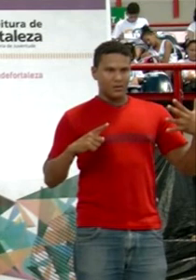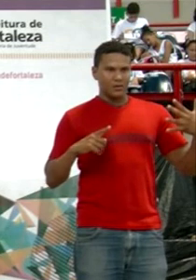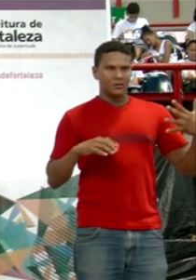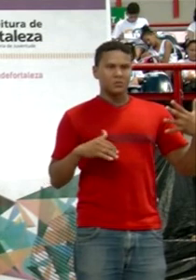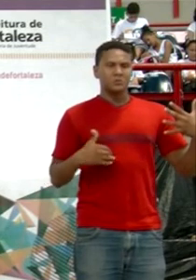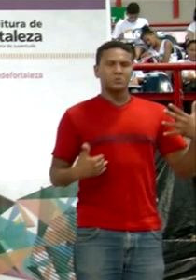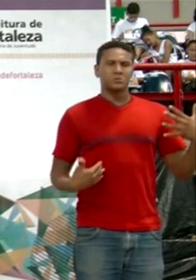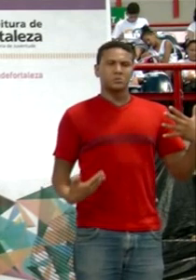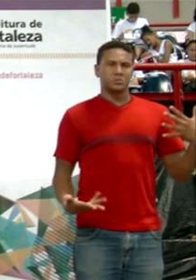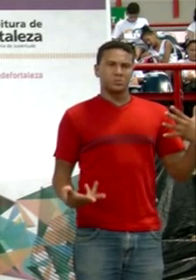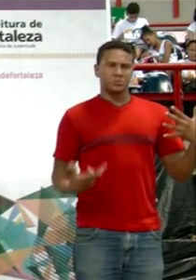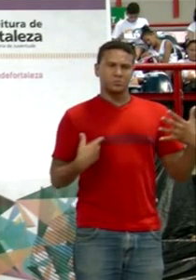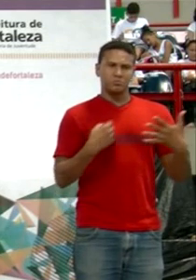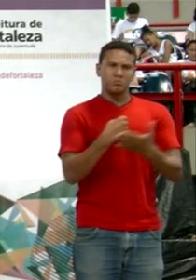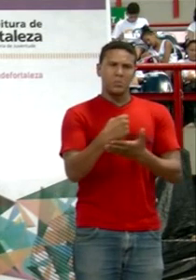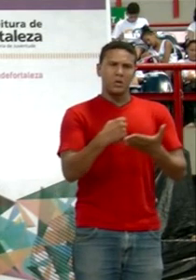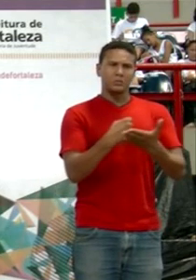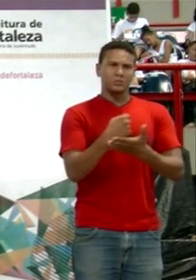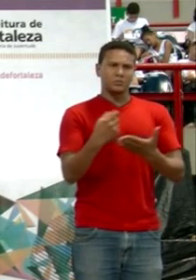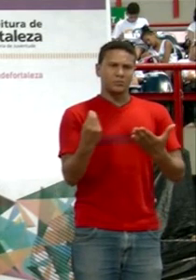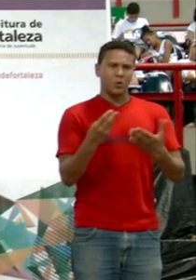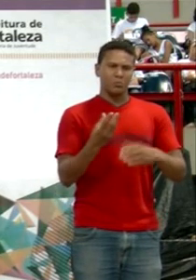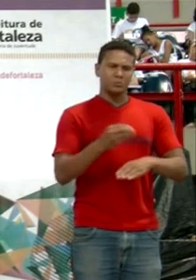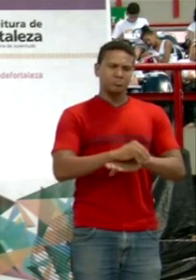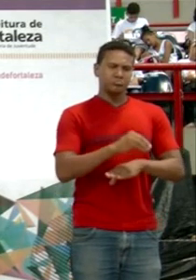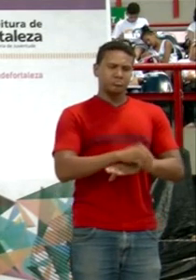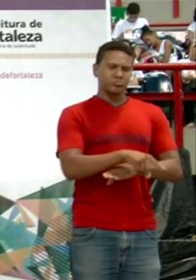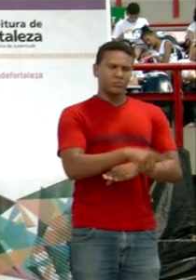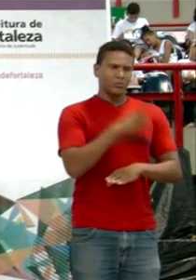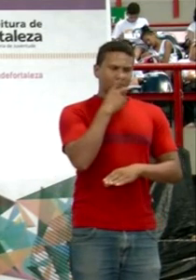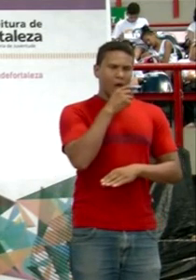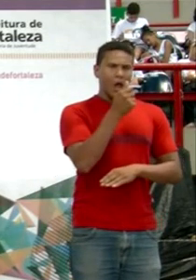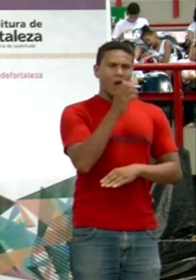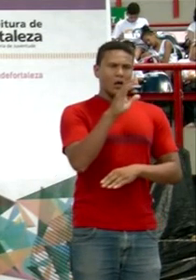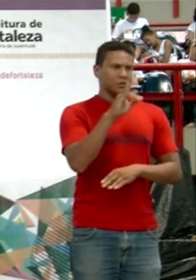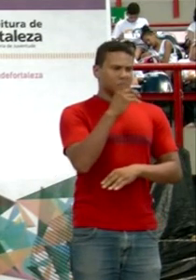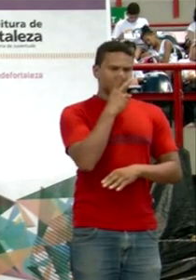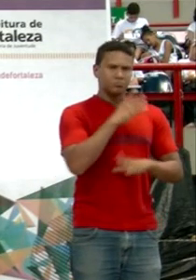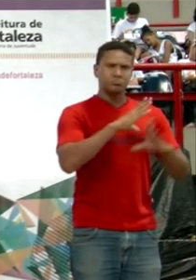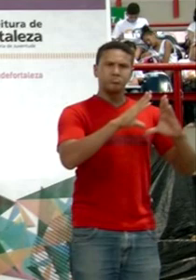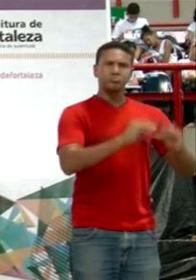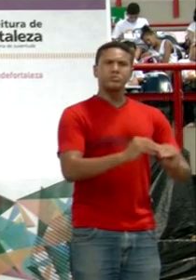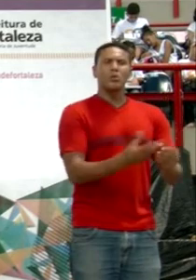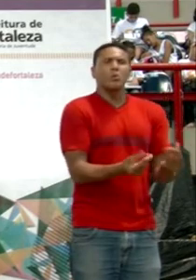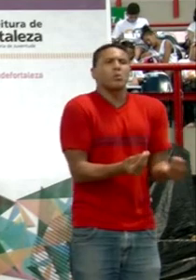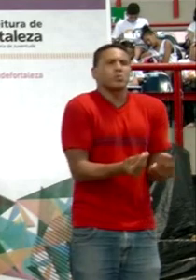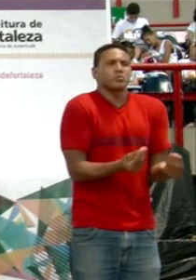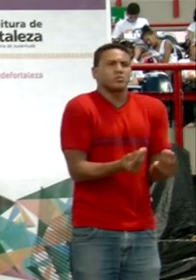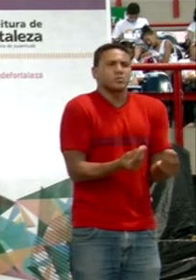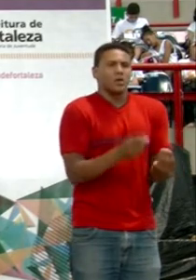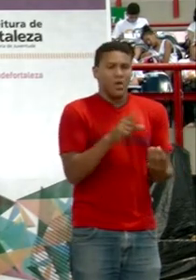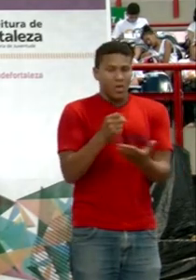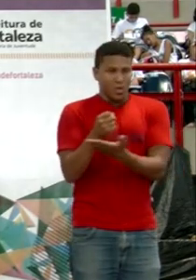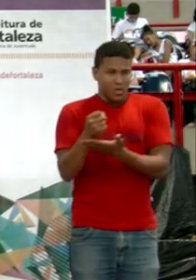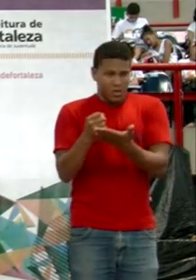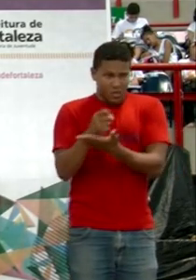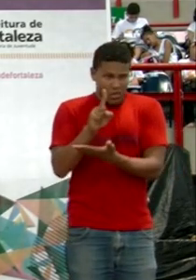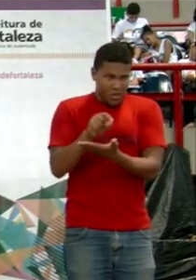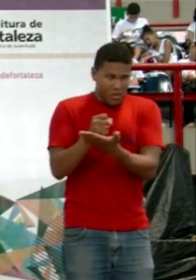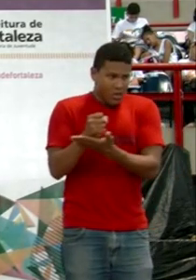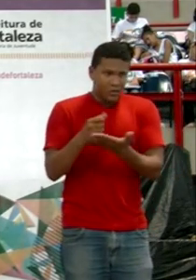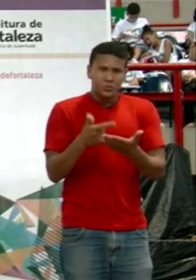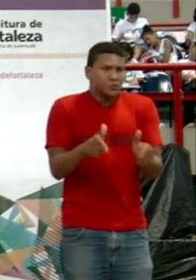nenhuma base. Como é que eu vou neutralizar esse ácido? Nenhuma dessas substâncias aí é base. Não são bases.